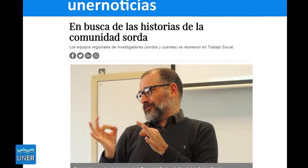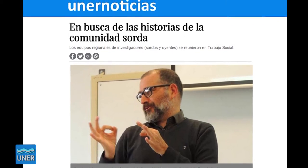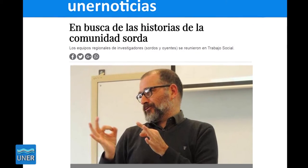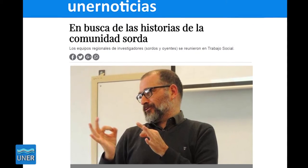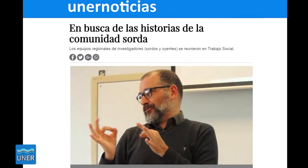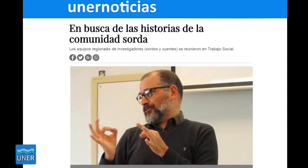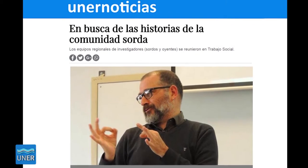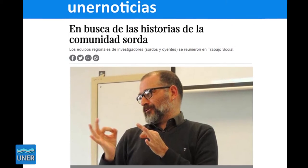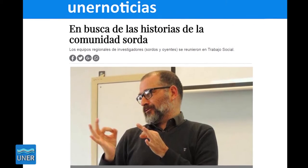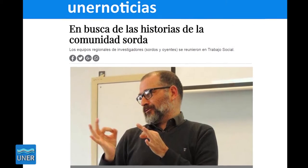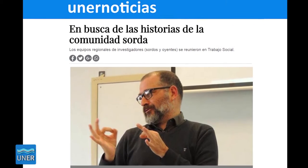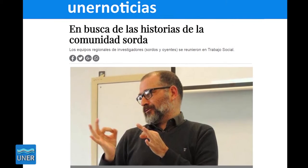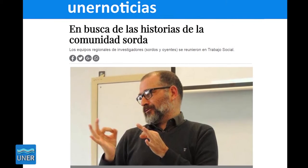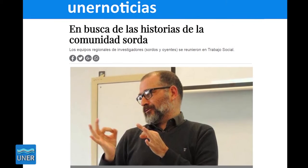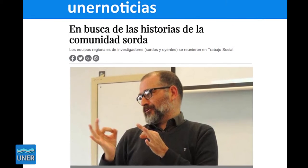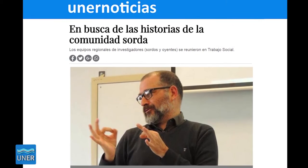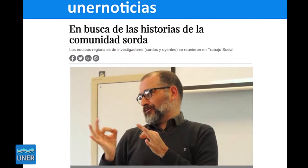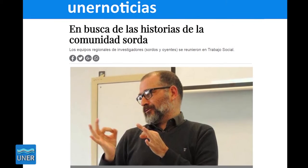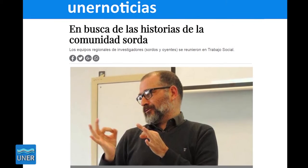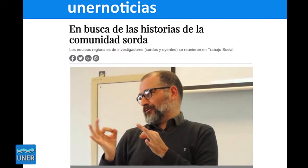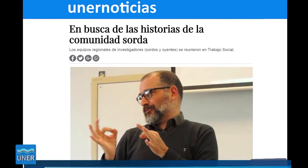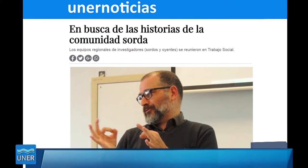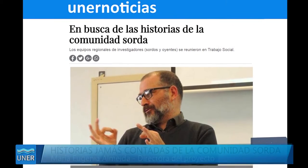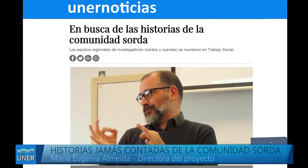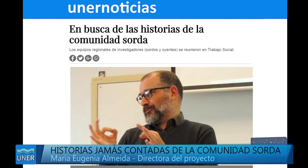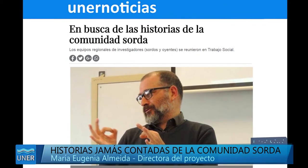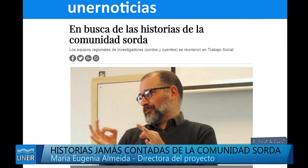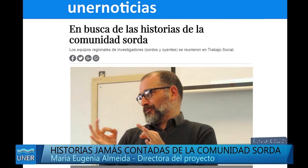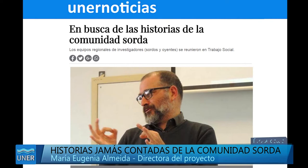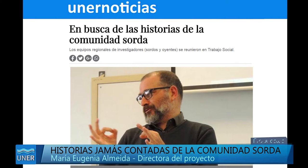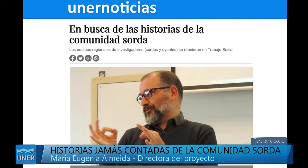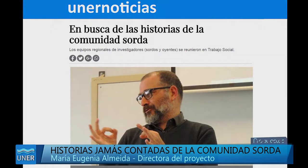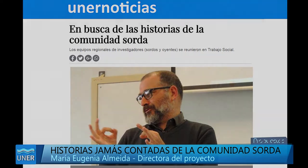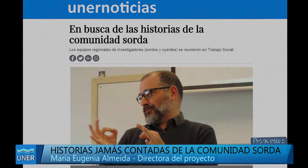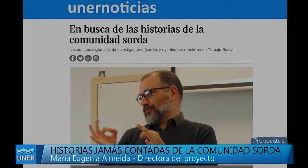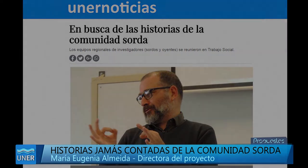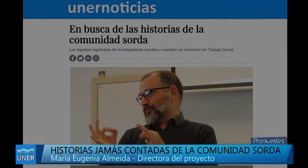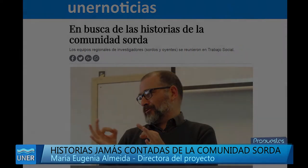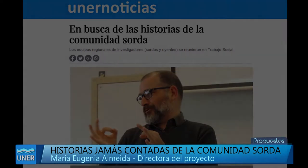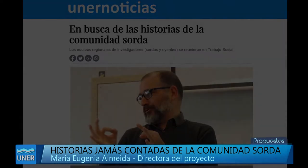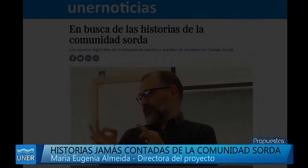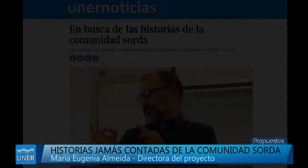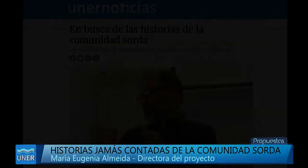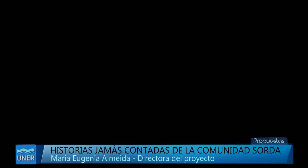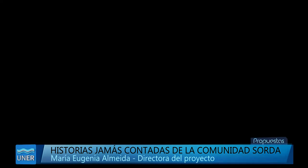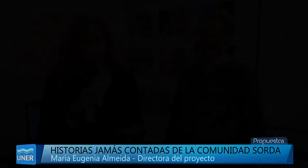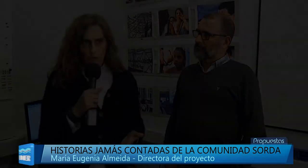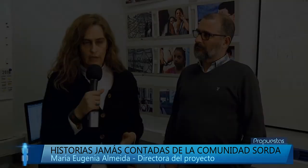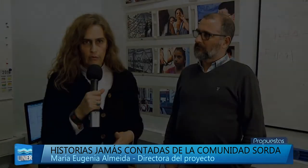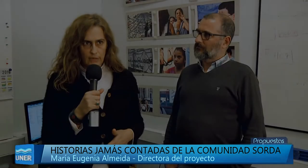desde los académicos exclusivamente, sino de la conformación de un equipo donde participan investigadores de la Universidad